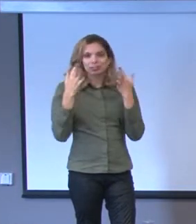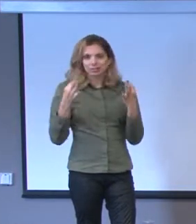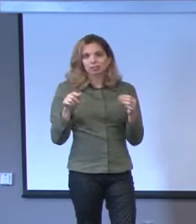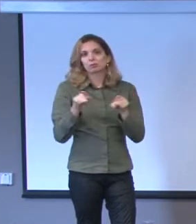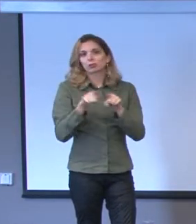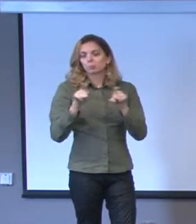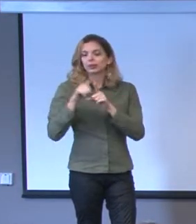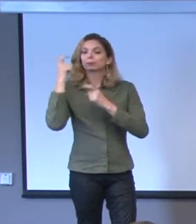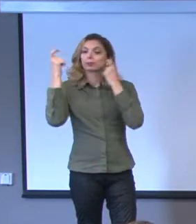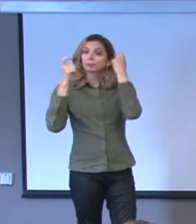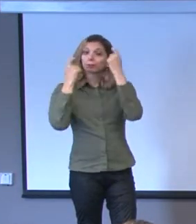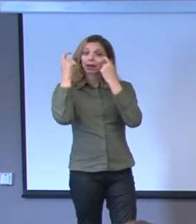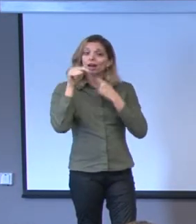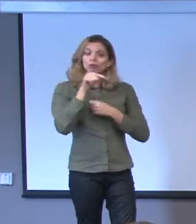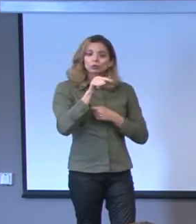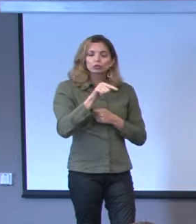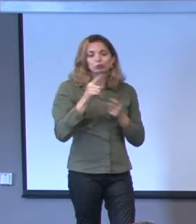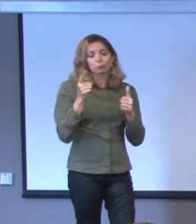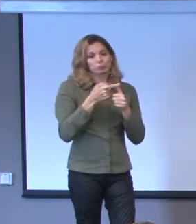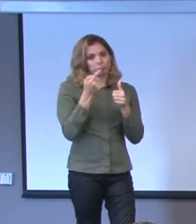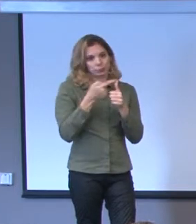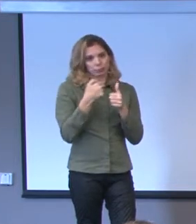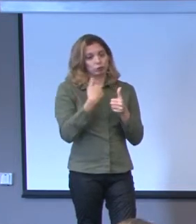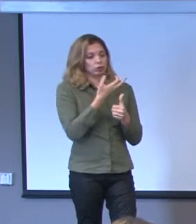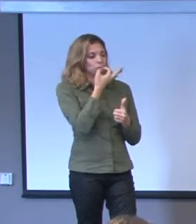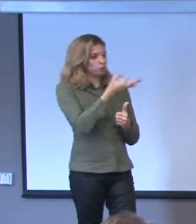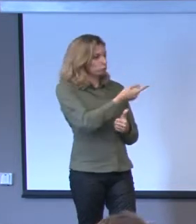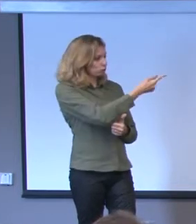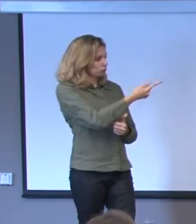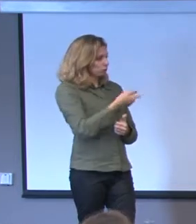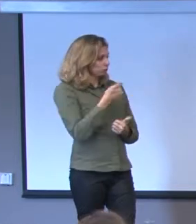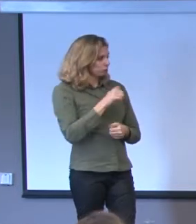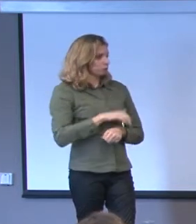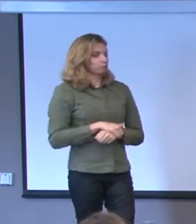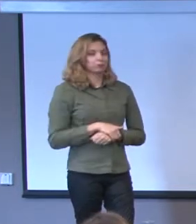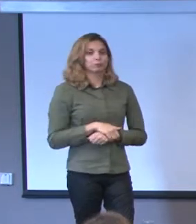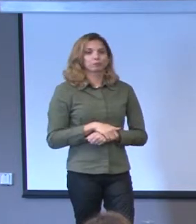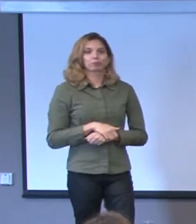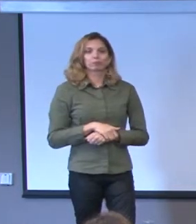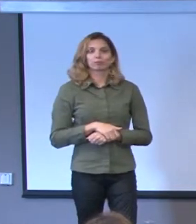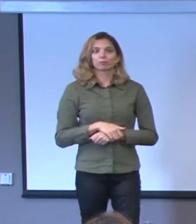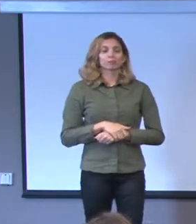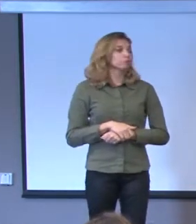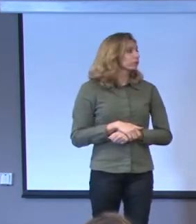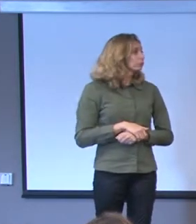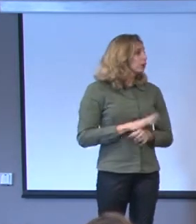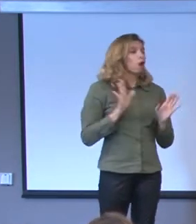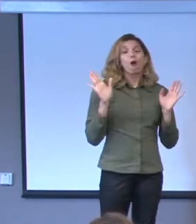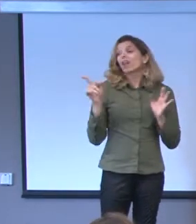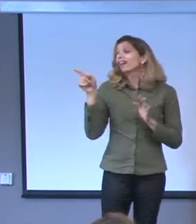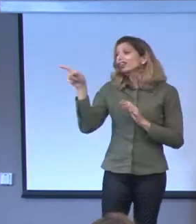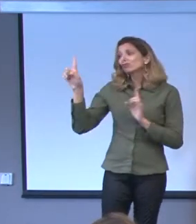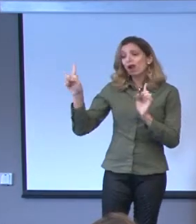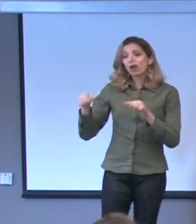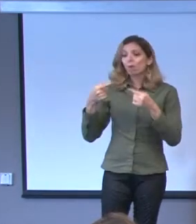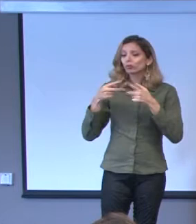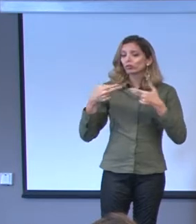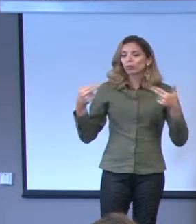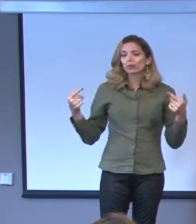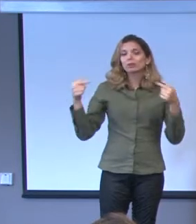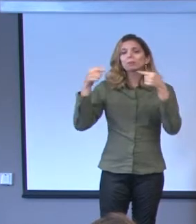bastante preocupado. Então, isso é um primeiro ponto que eu gostaria de ouvir a opinião de vocês. Isso vai contra todas as diretrizes da Convenção da